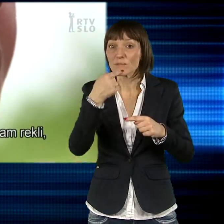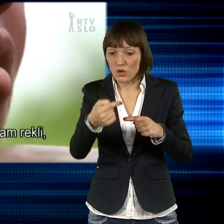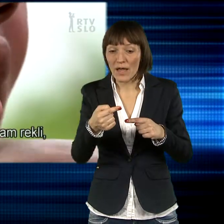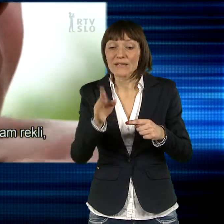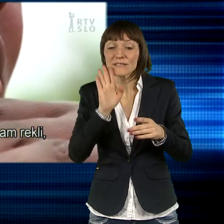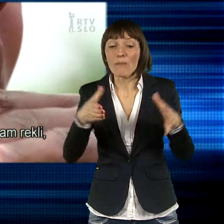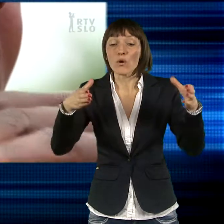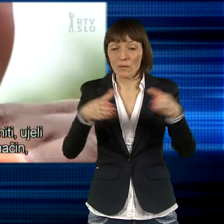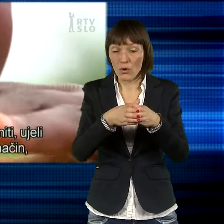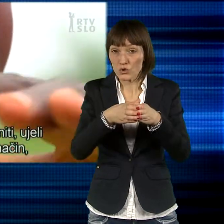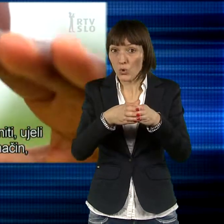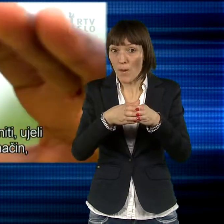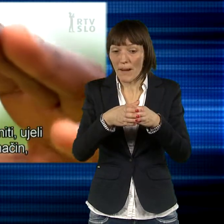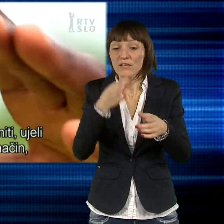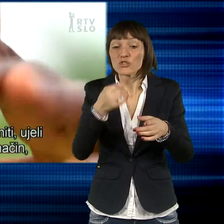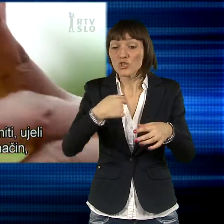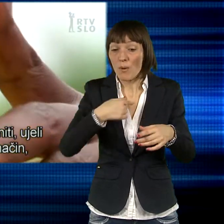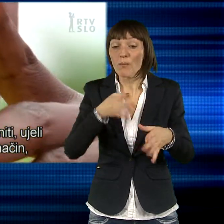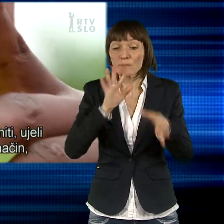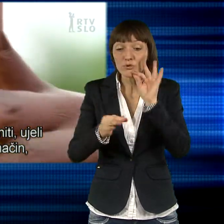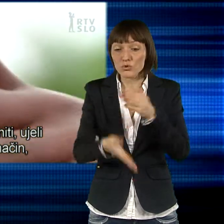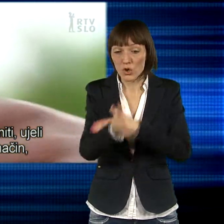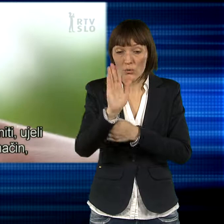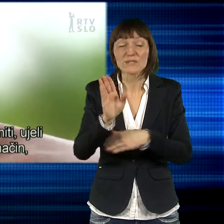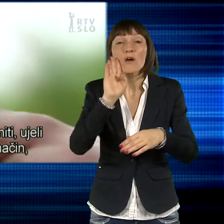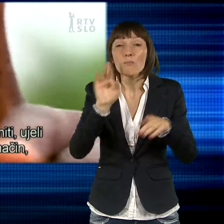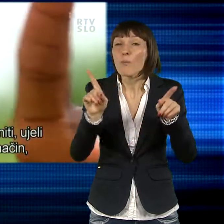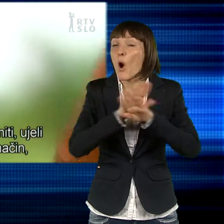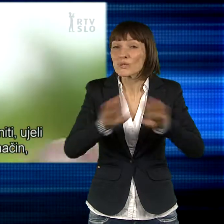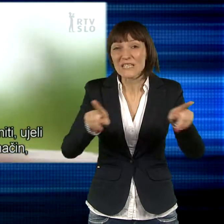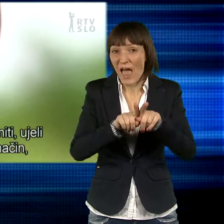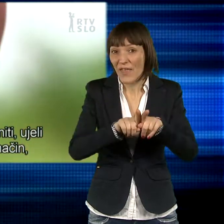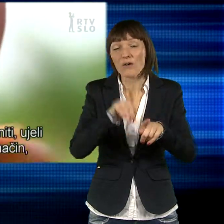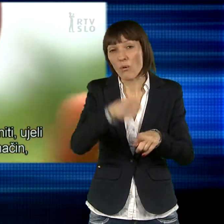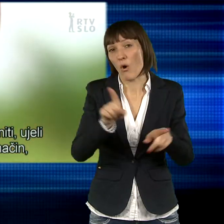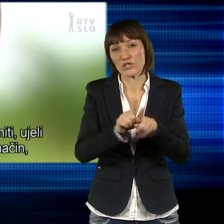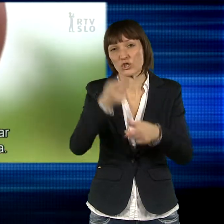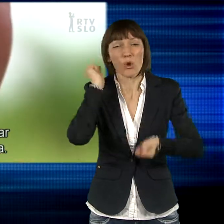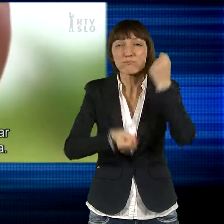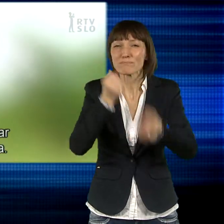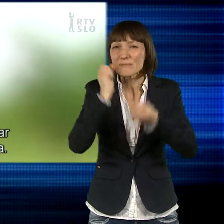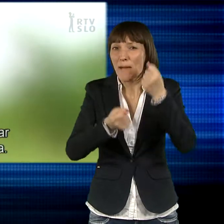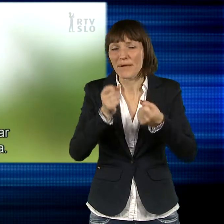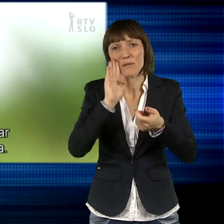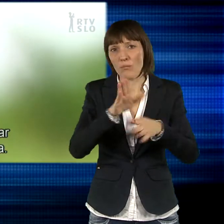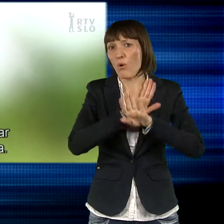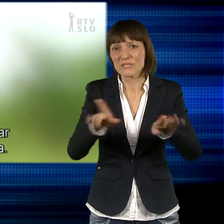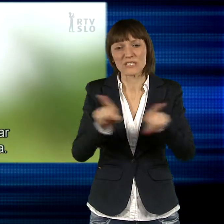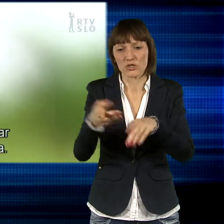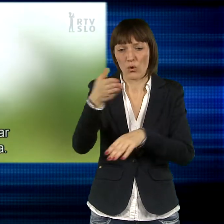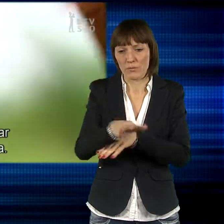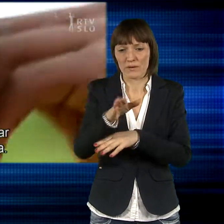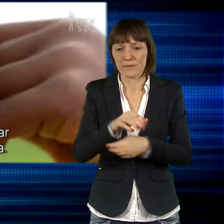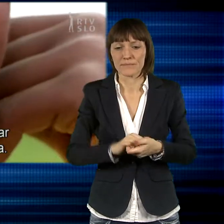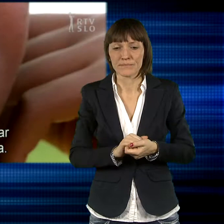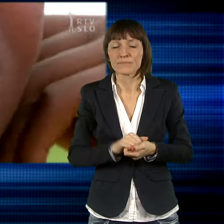place moko biso kiezi biso pe tokima balanda biso soki ezi bakuta biso baboma pe biso ka ndenge tobomi